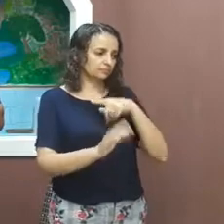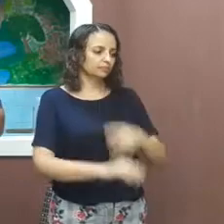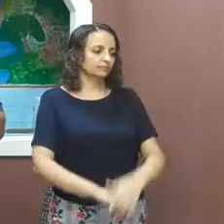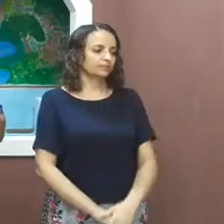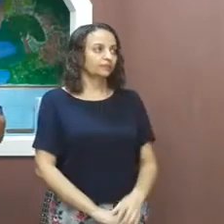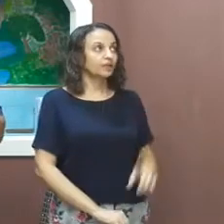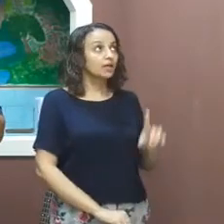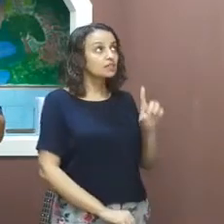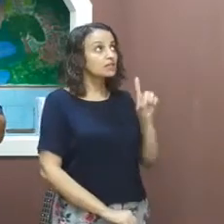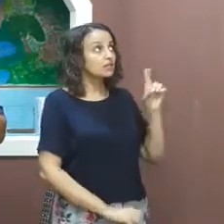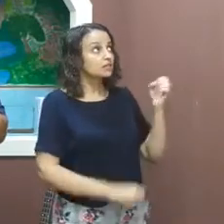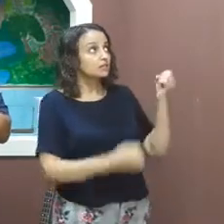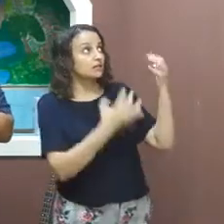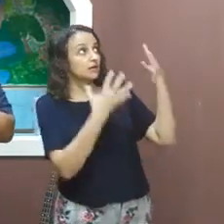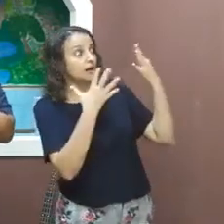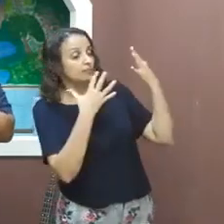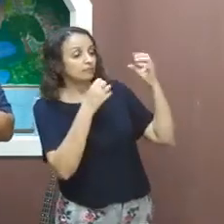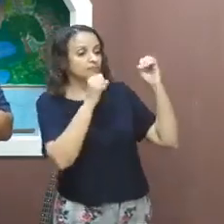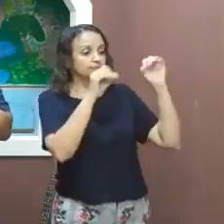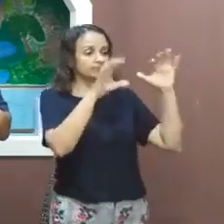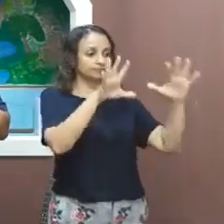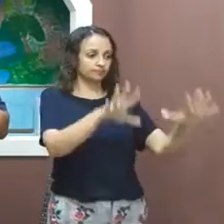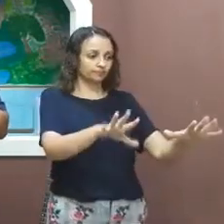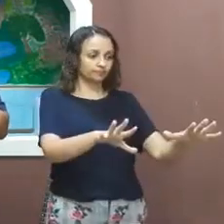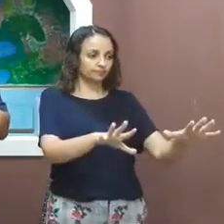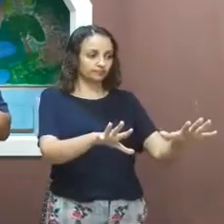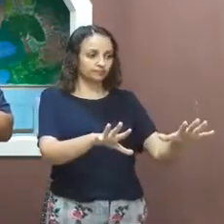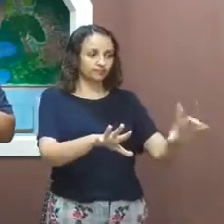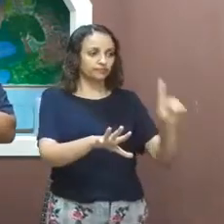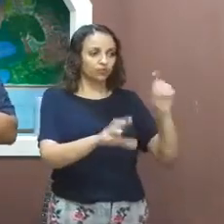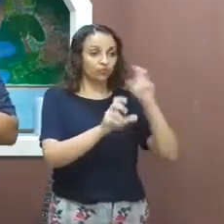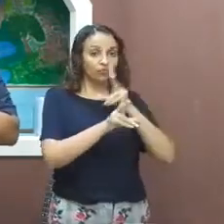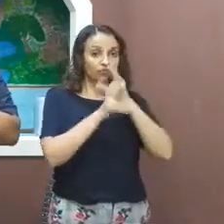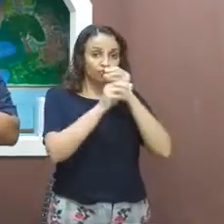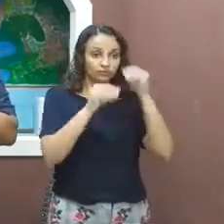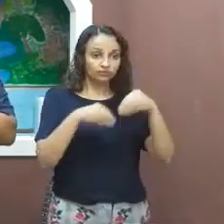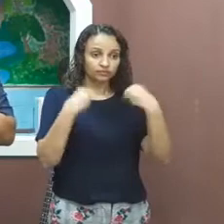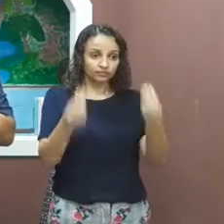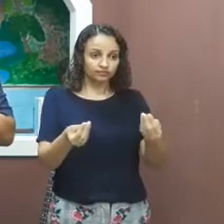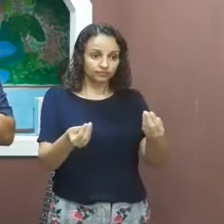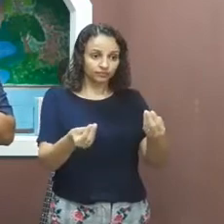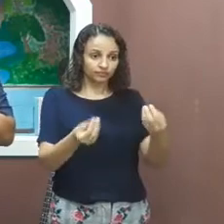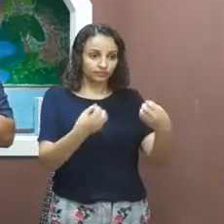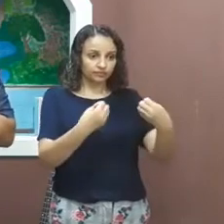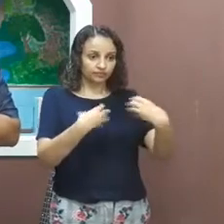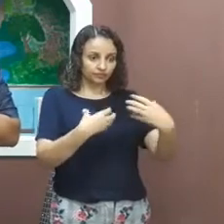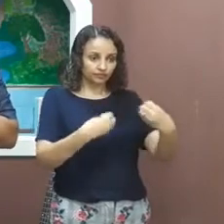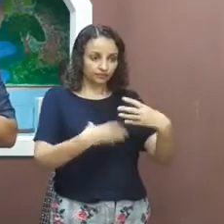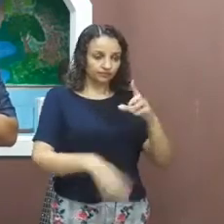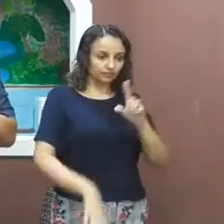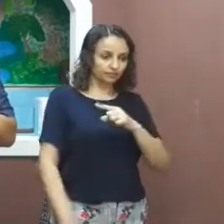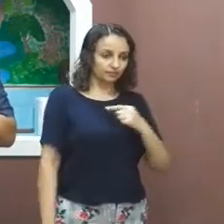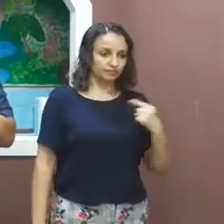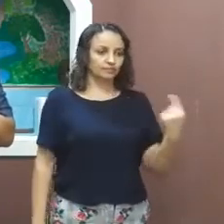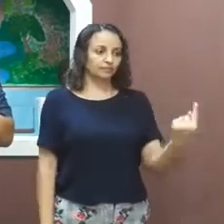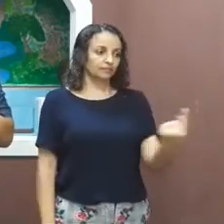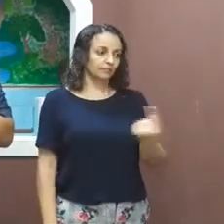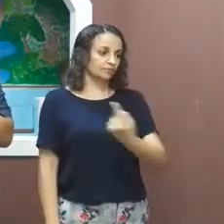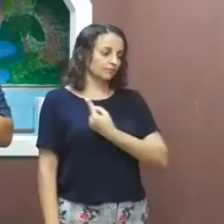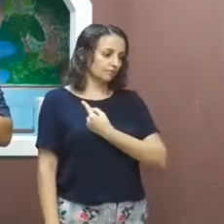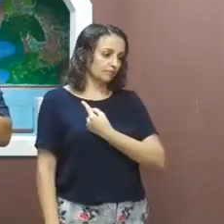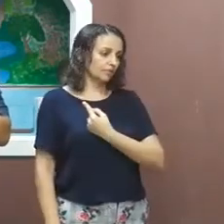Que Deus nos abençoe. Que Deus nos fortaleça. Que Deus nos ensine a